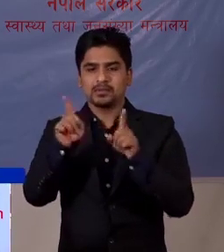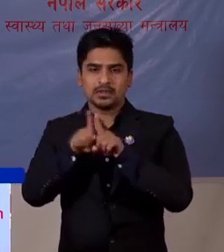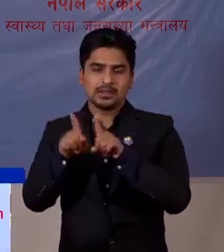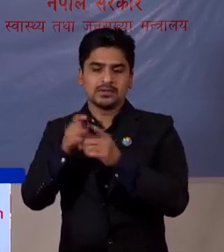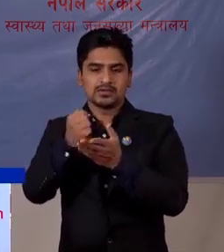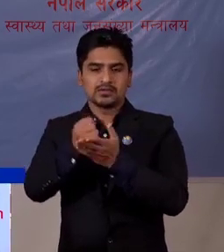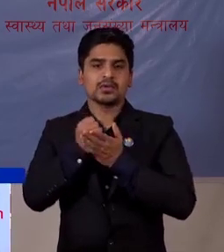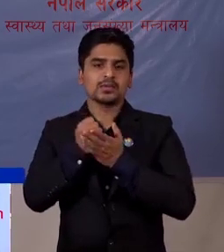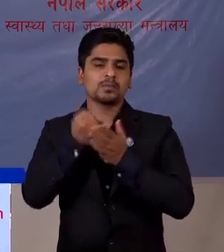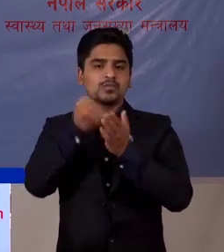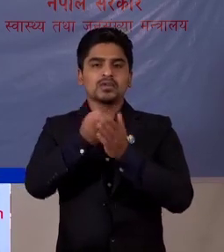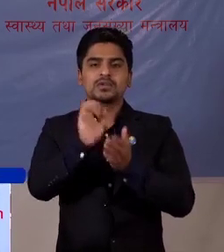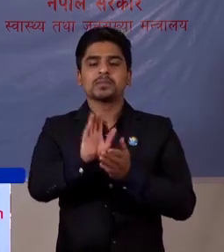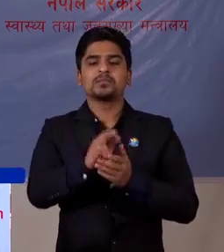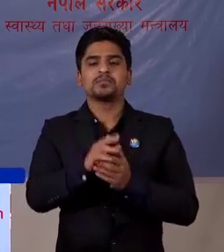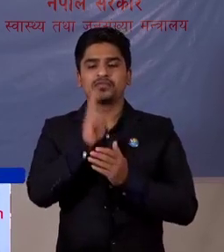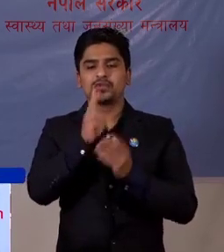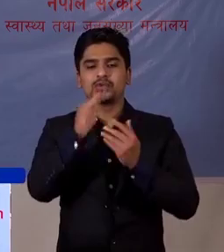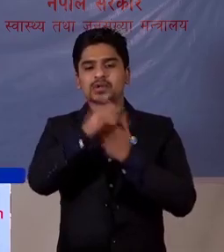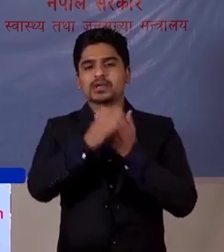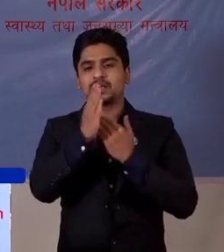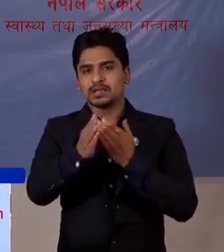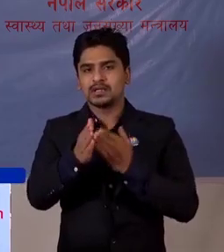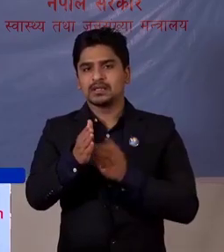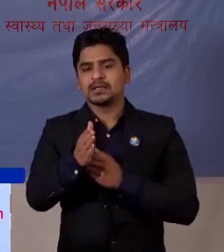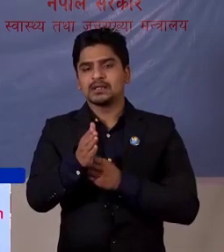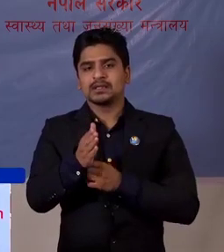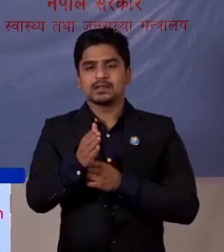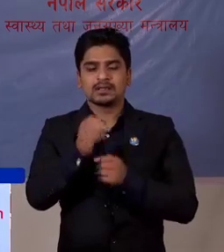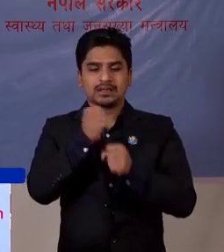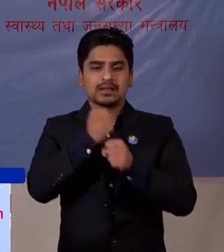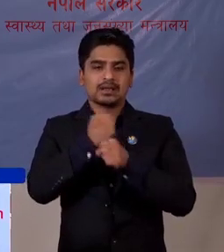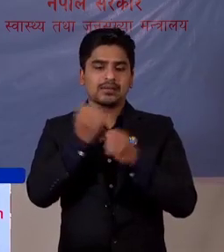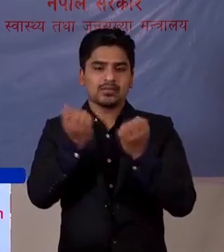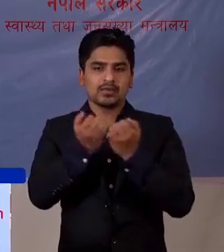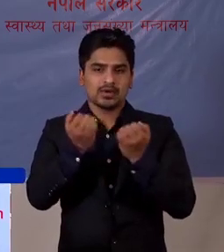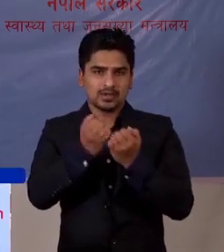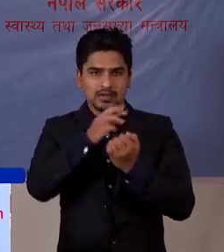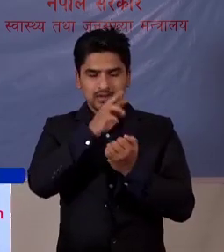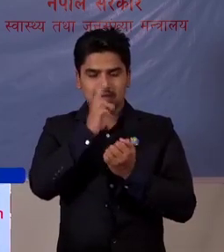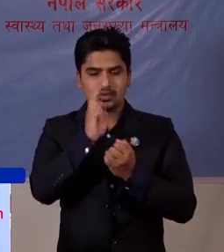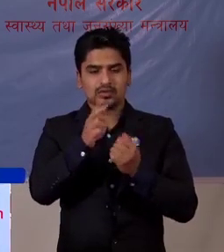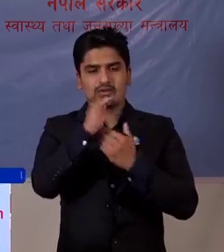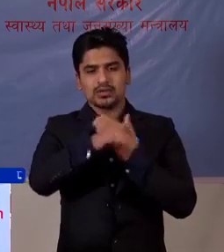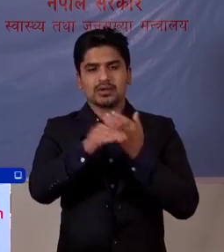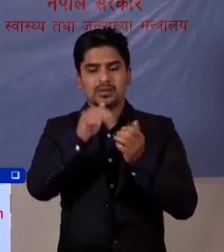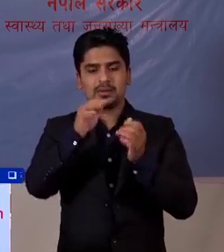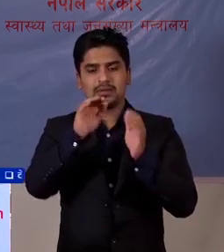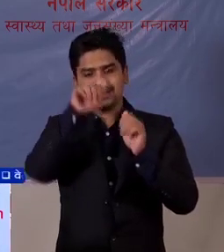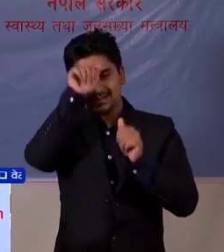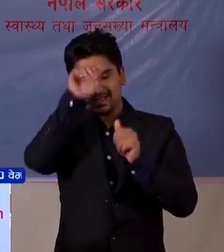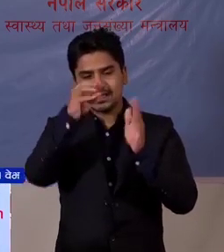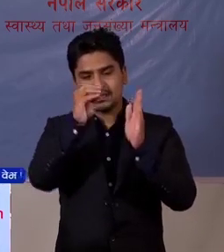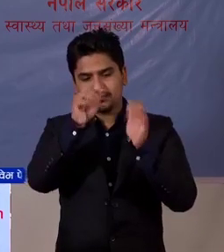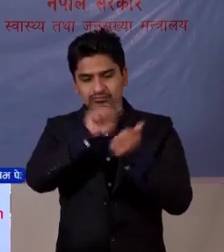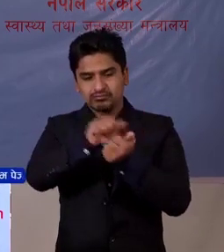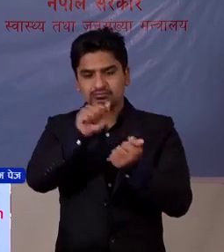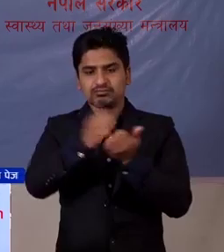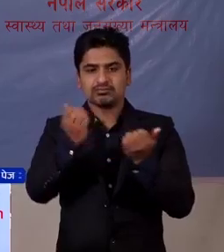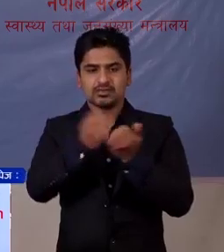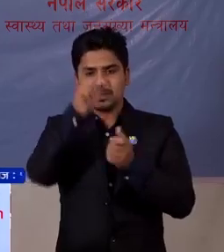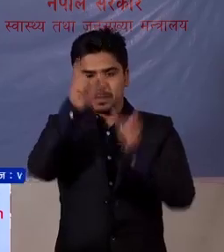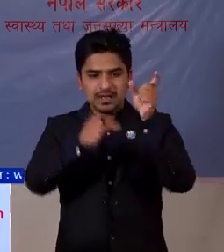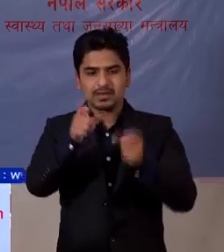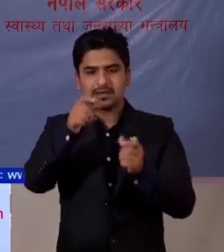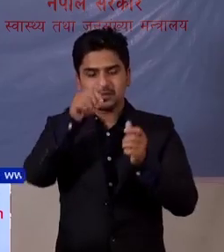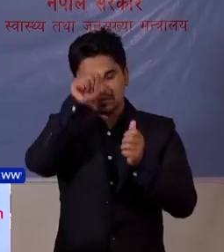पनि मद्दत पुग्छ। त्यो हिसाबले चाहिँ कामहरू गरिदिन त्यो हिसाबको विवरण चाहिँ प्रकाशित गर्न र व्यक्तिगत विवरणहरू